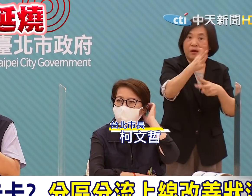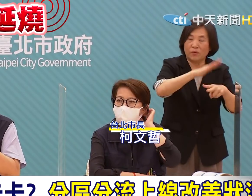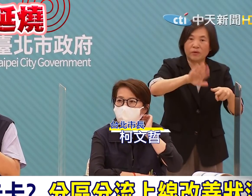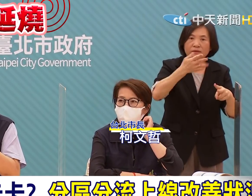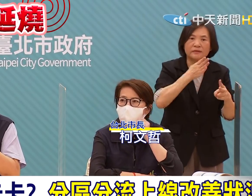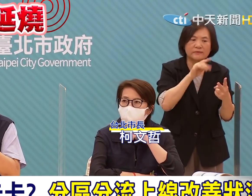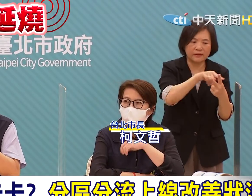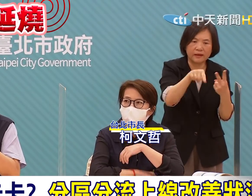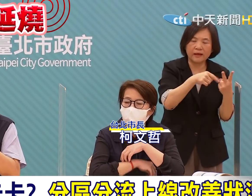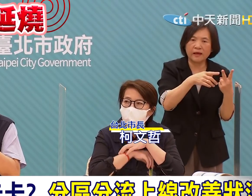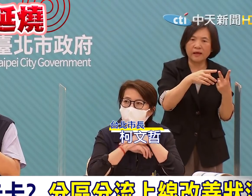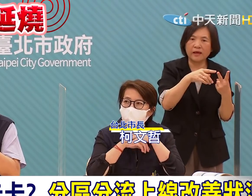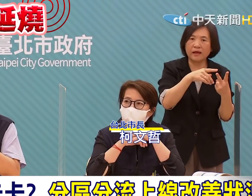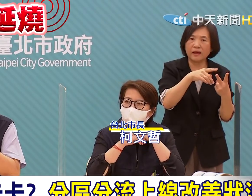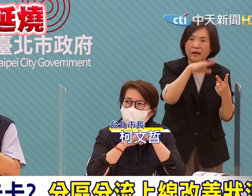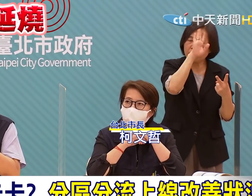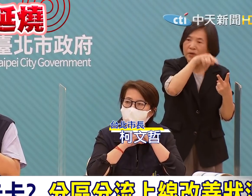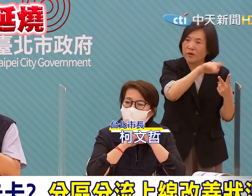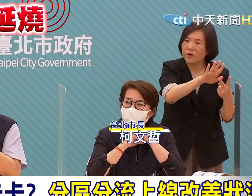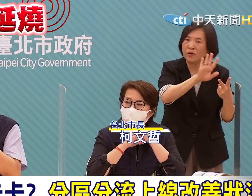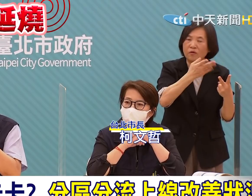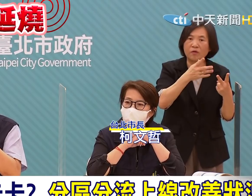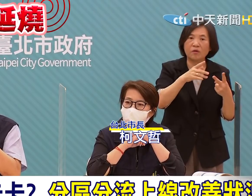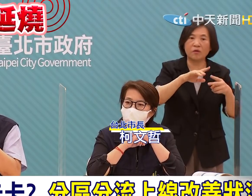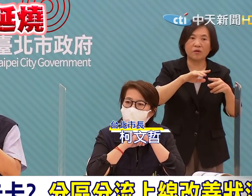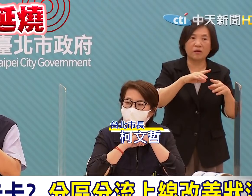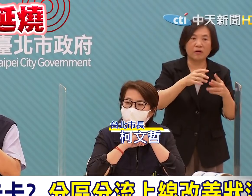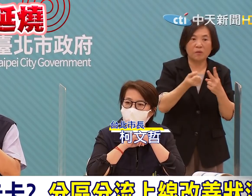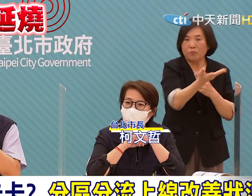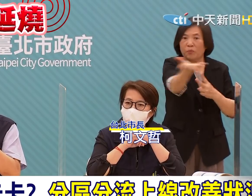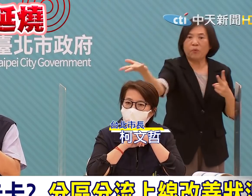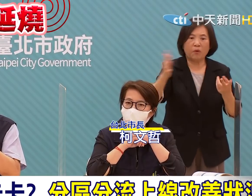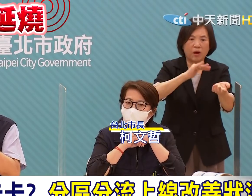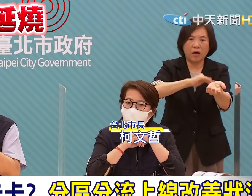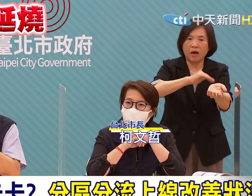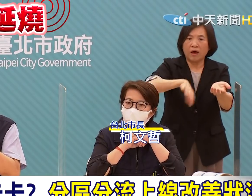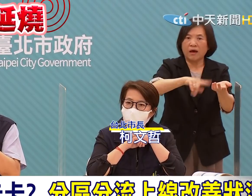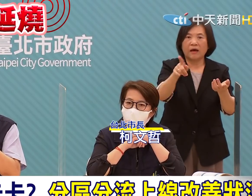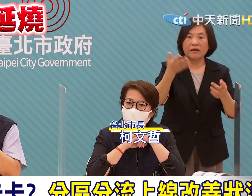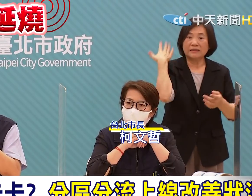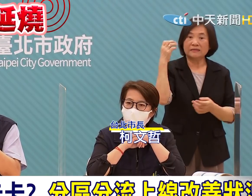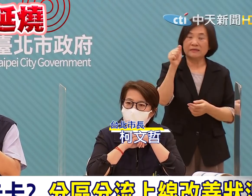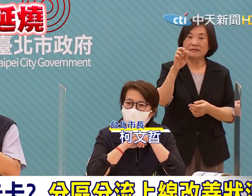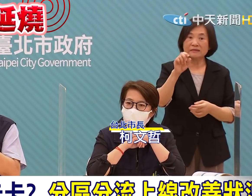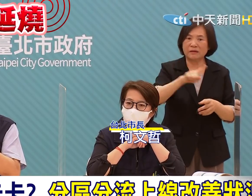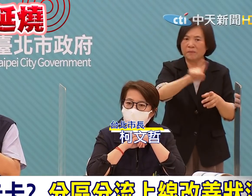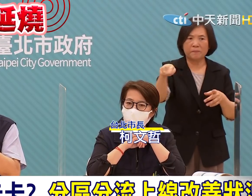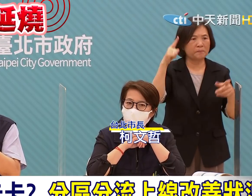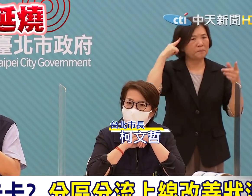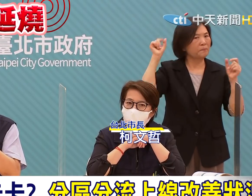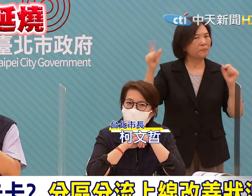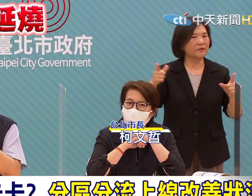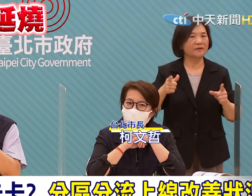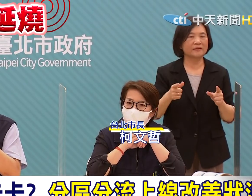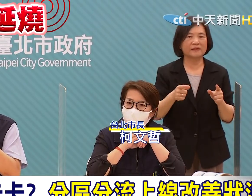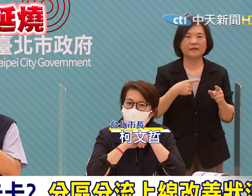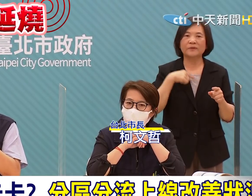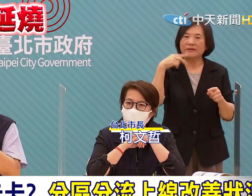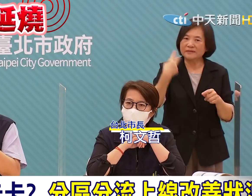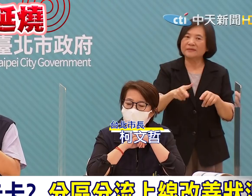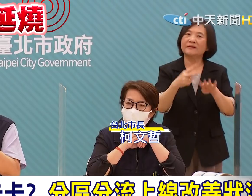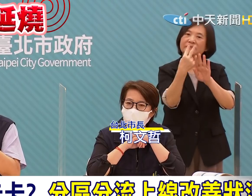有因为这2个感染例造成整个医院全部垮掉了，不像当年那个 SARS 那个局面。所以还是那一句话